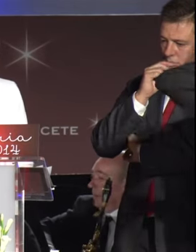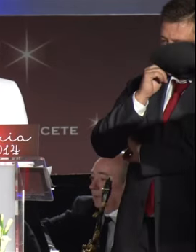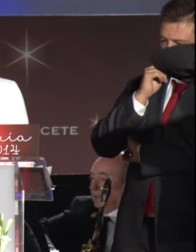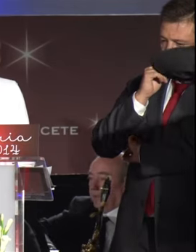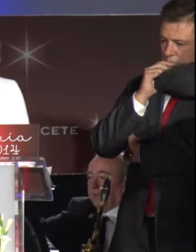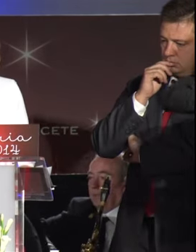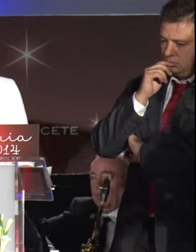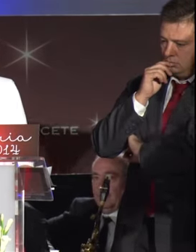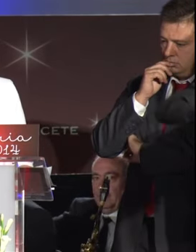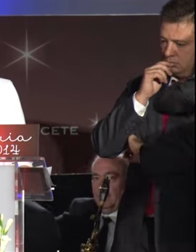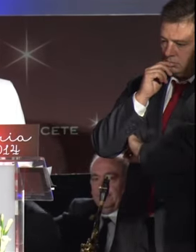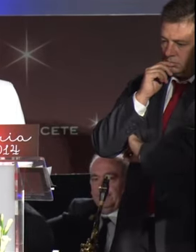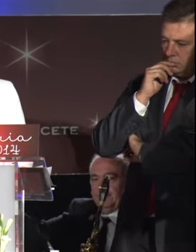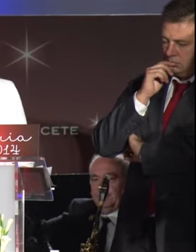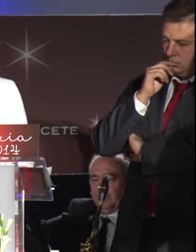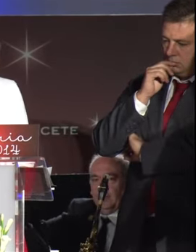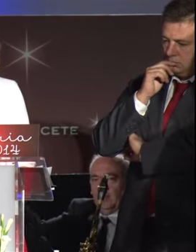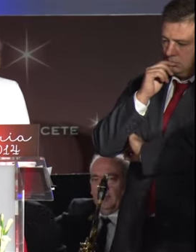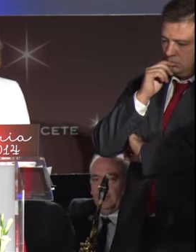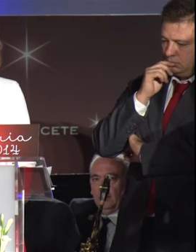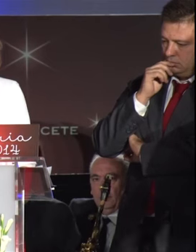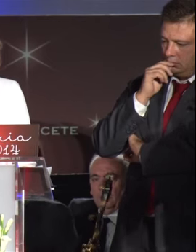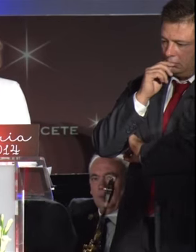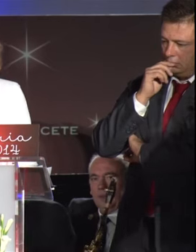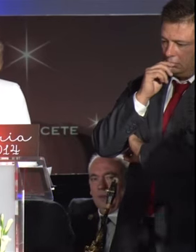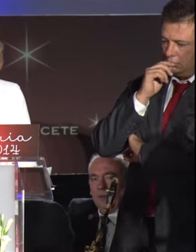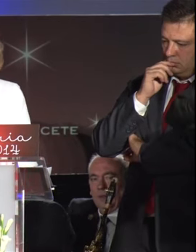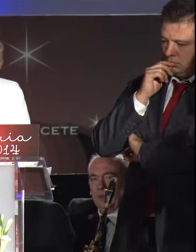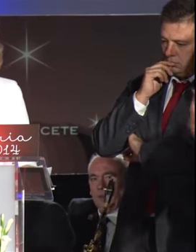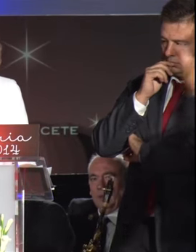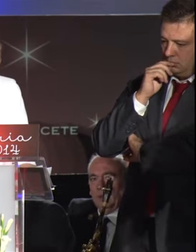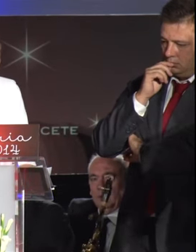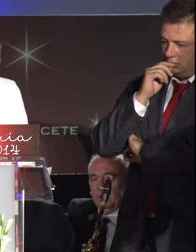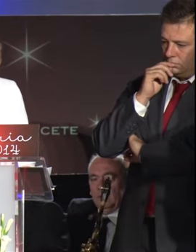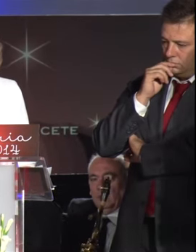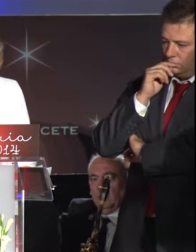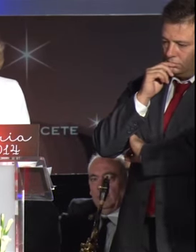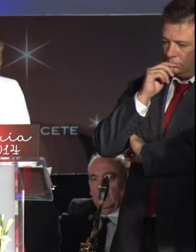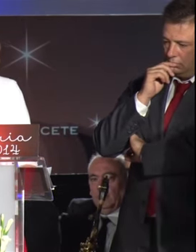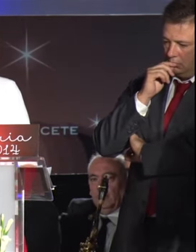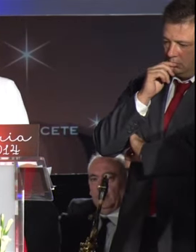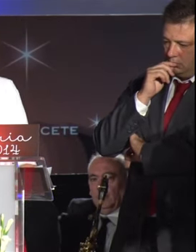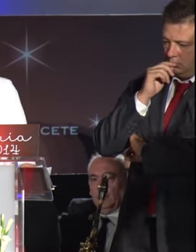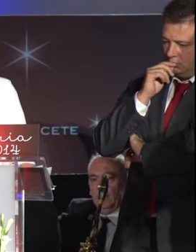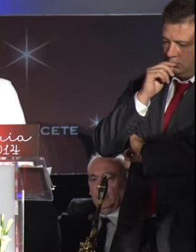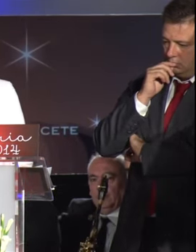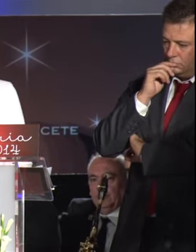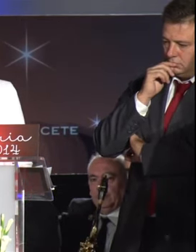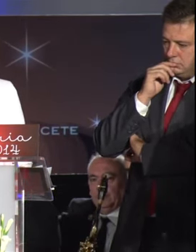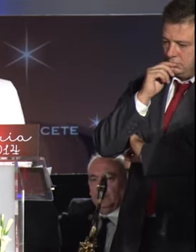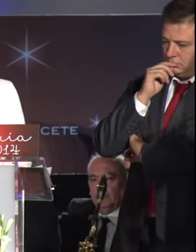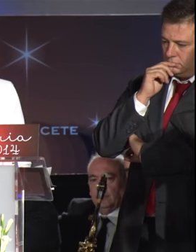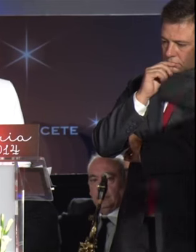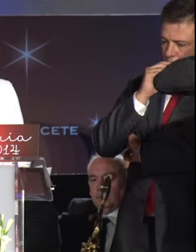feria segura, sin incidentes, alegre, divertida, llena de devoción a